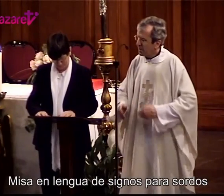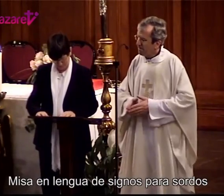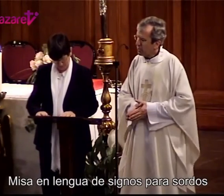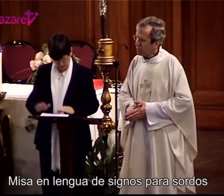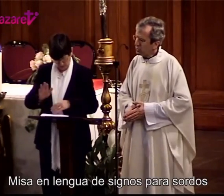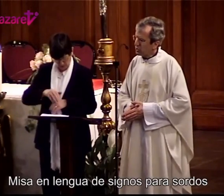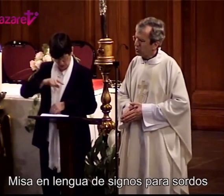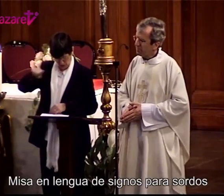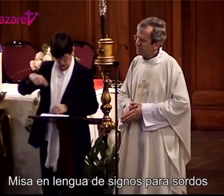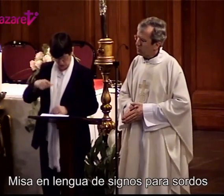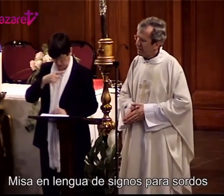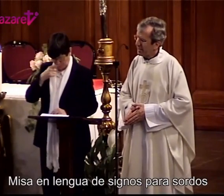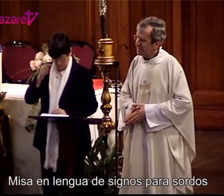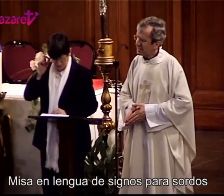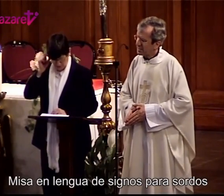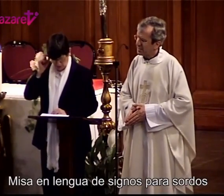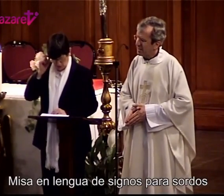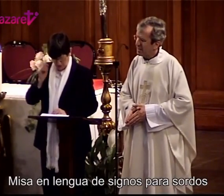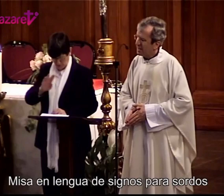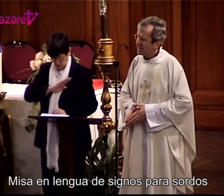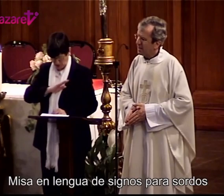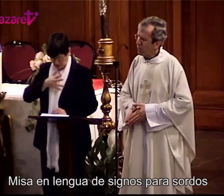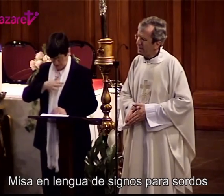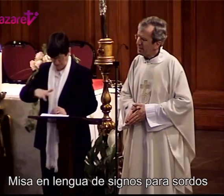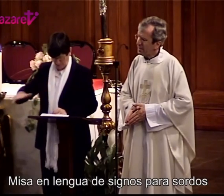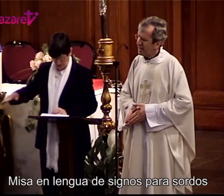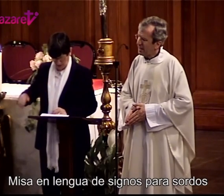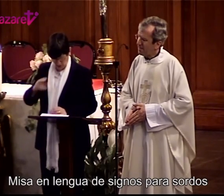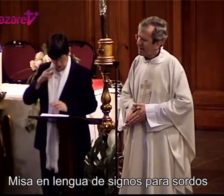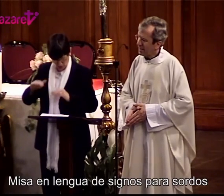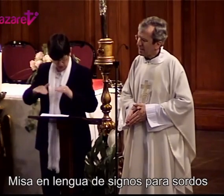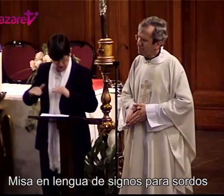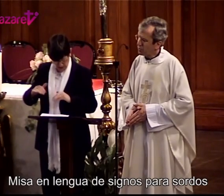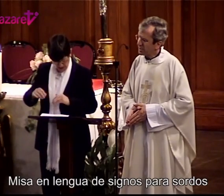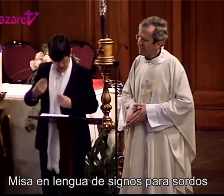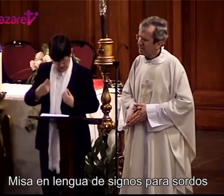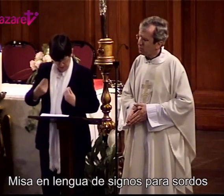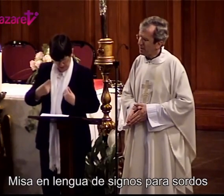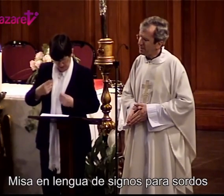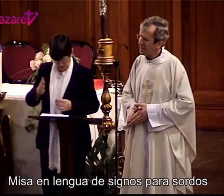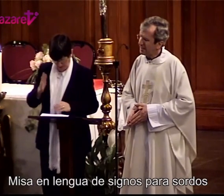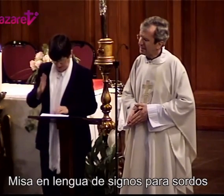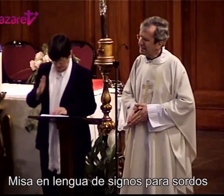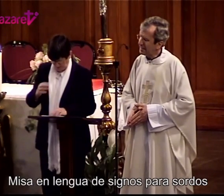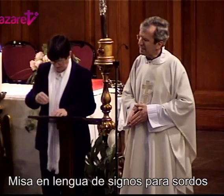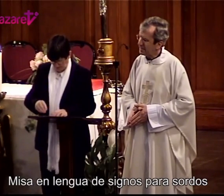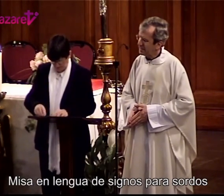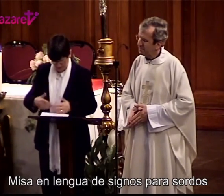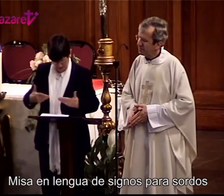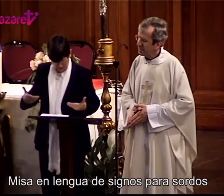Por todos los hombres y mujeres que mueren en el mar en busca de una vida digna,